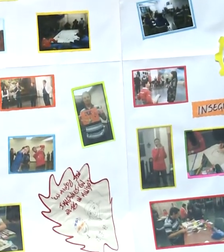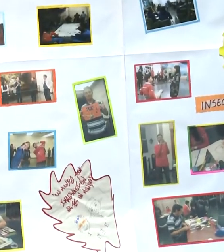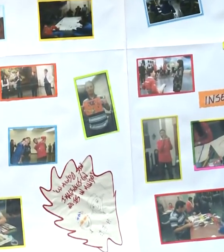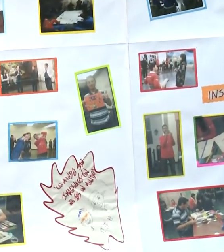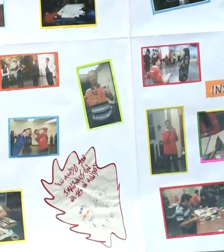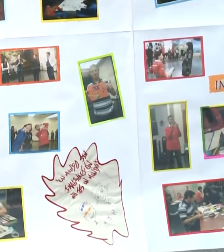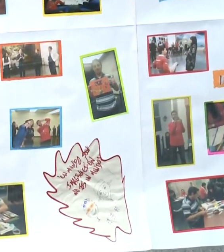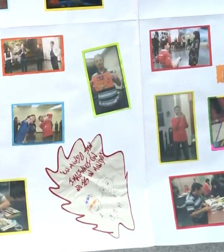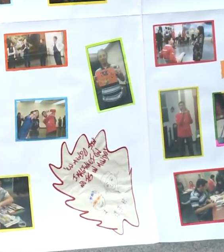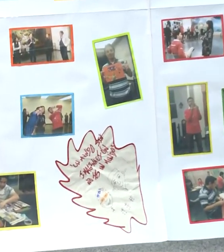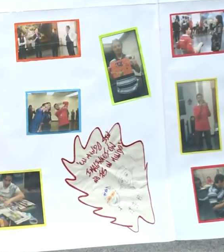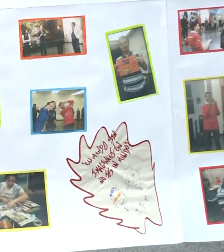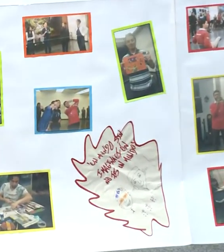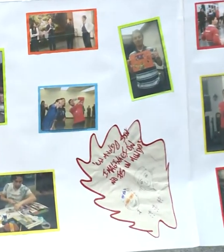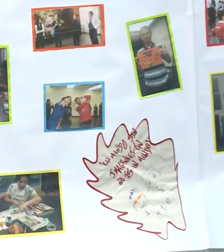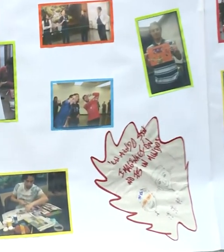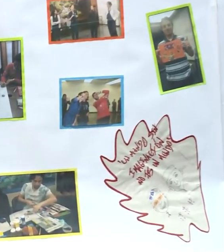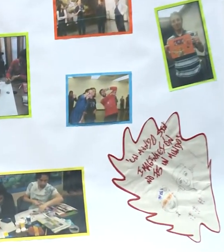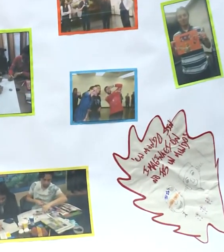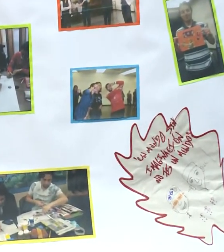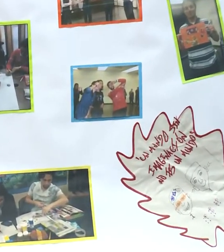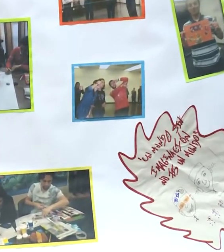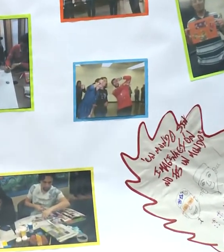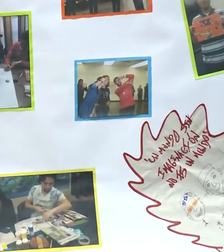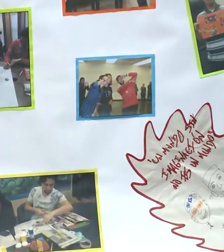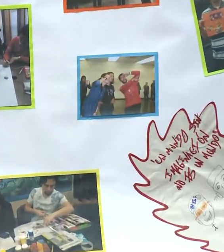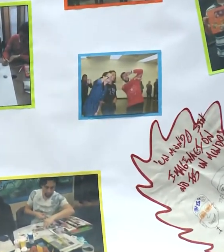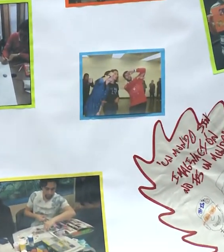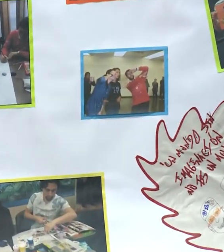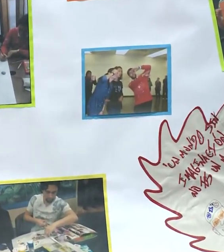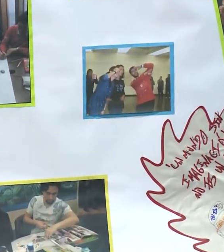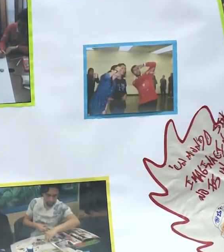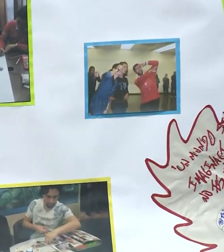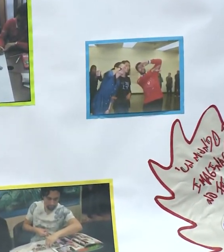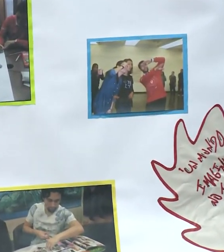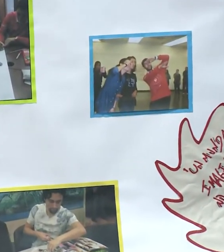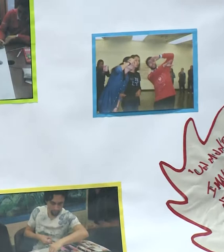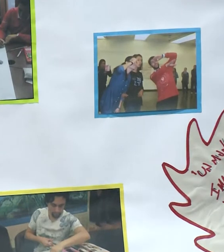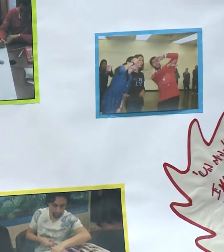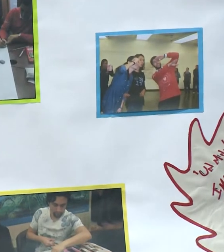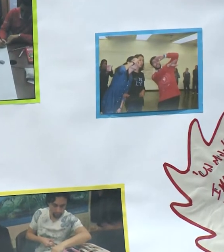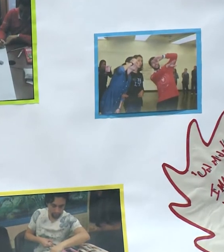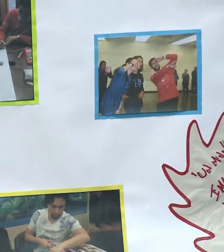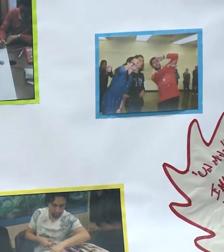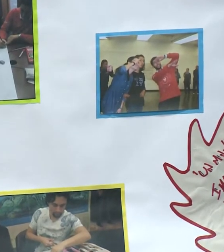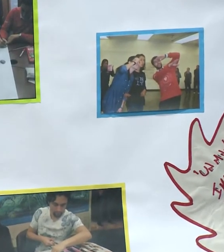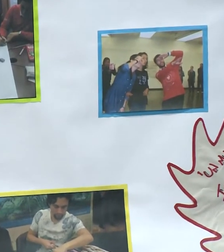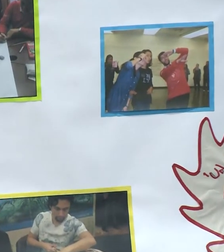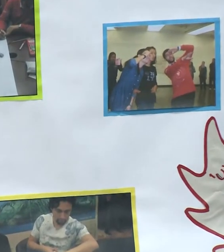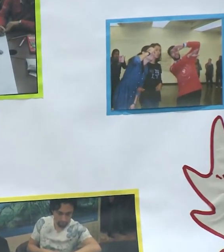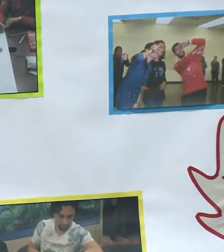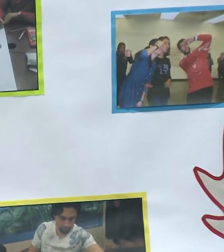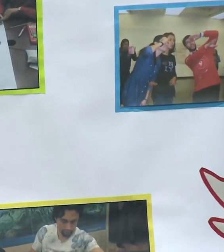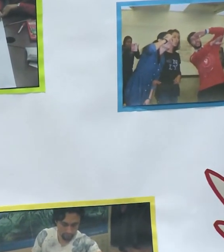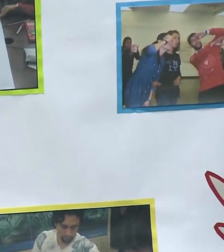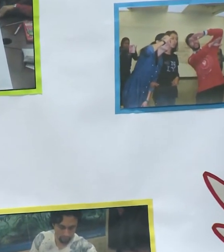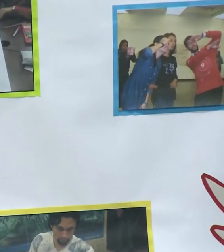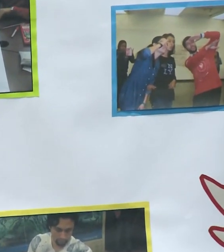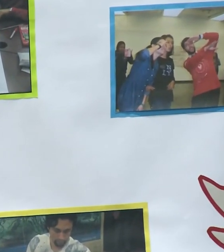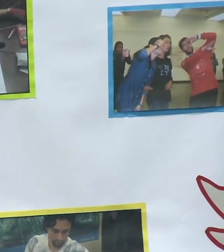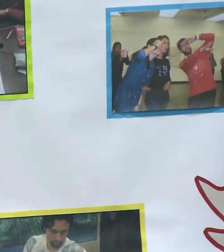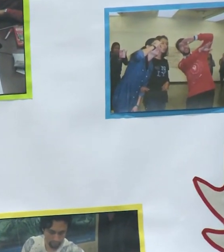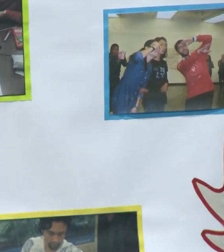visual. Entonces, este mediador lo que hizo fue tomar ese referente de cómo es la distancia una persona